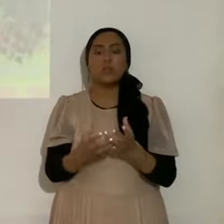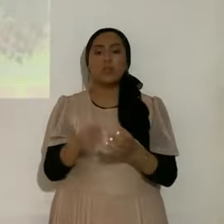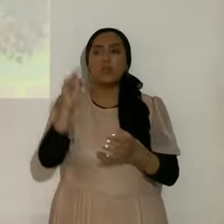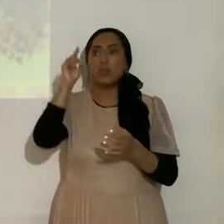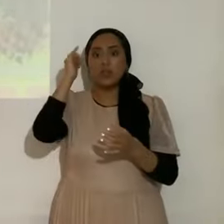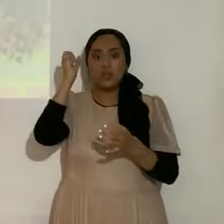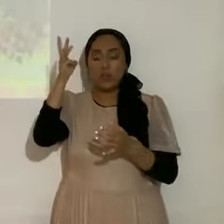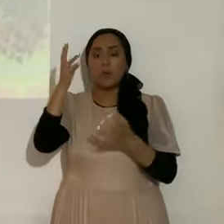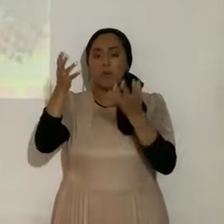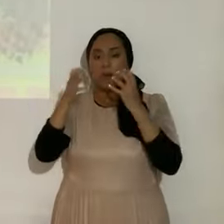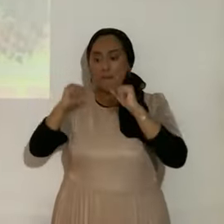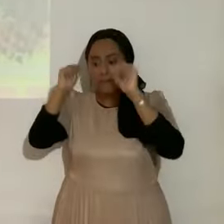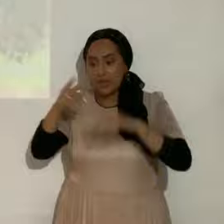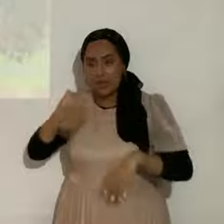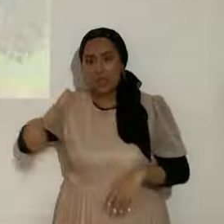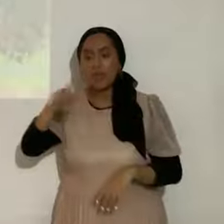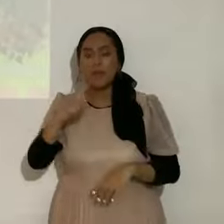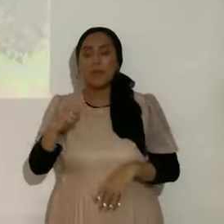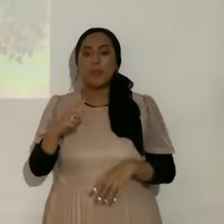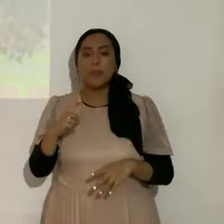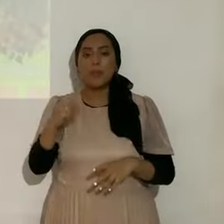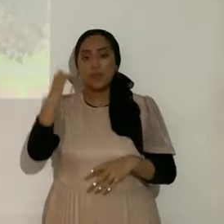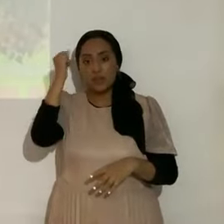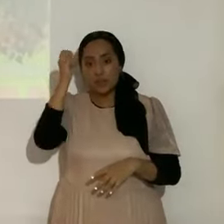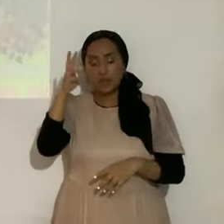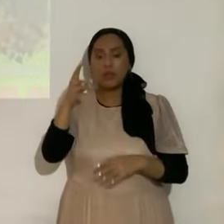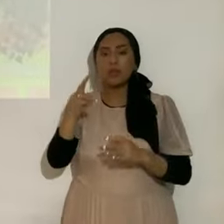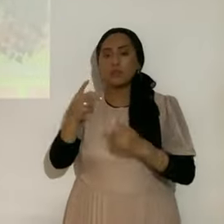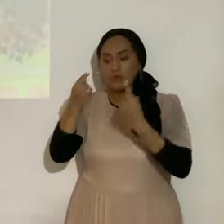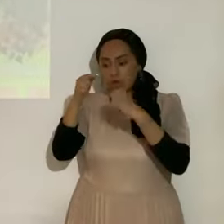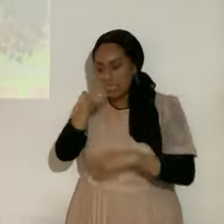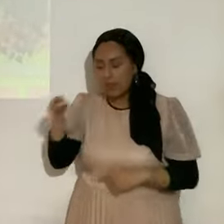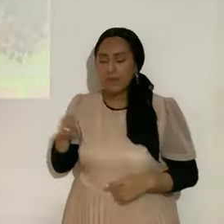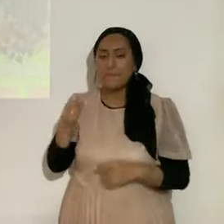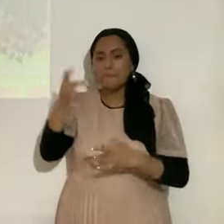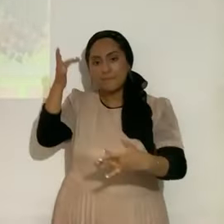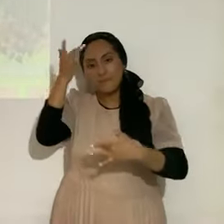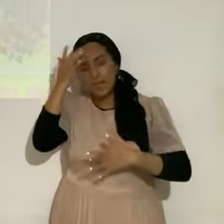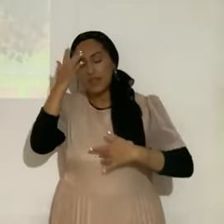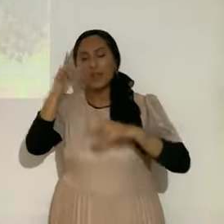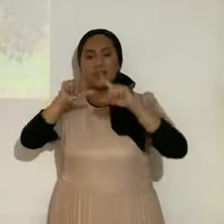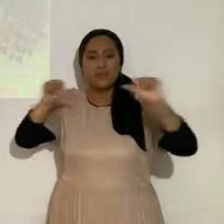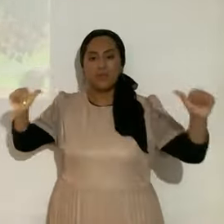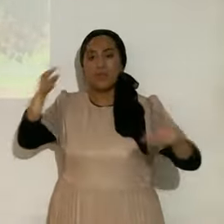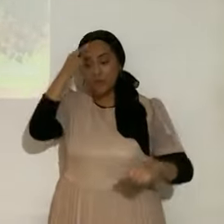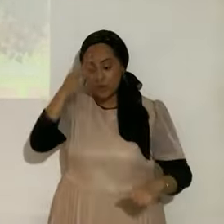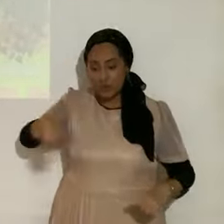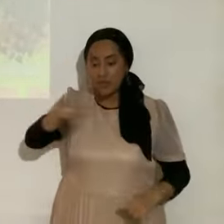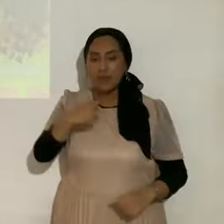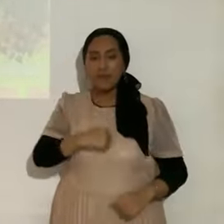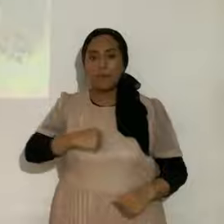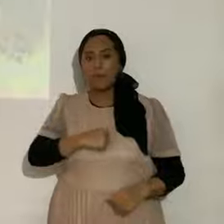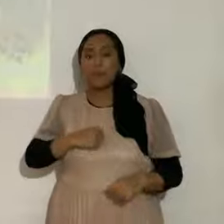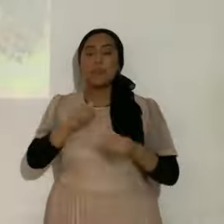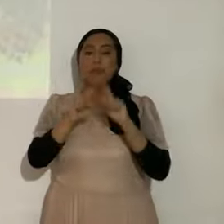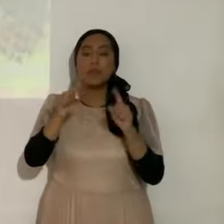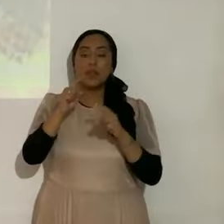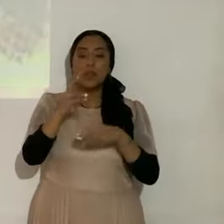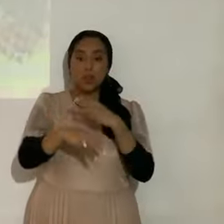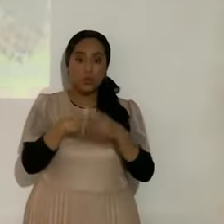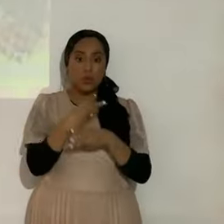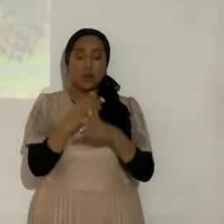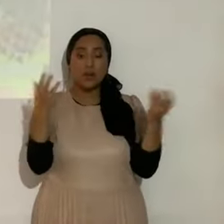desea lo bueno. Trata con ellos a través de circunstancias, problemas, enfermedades, para que hagan arrepentimiento. Y el mundo, a pesar, ¿sí?,